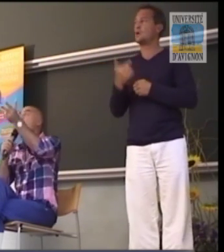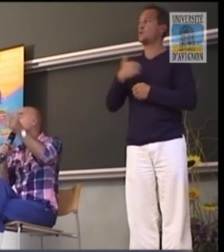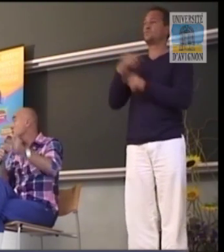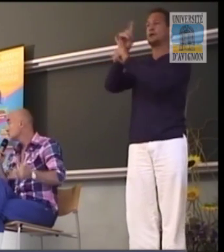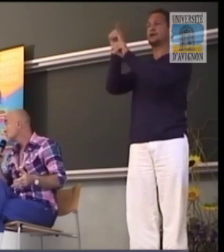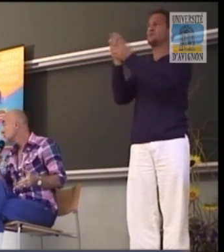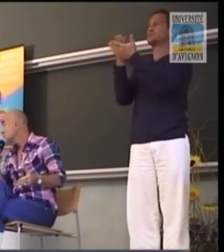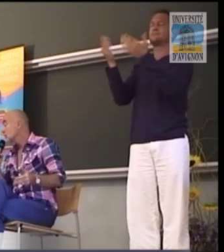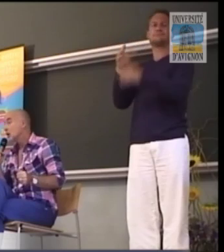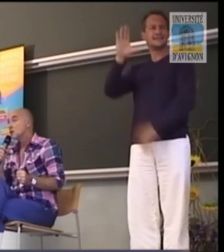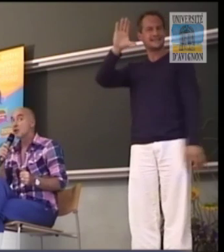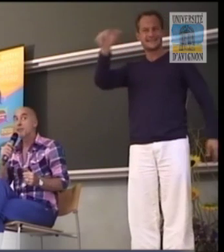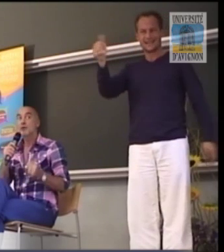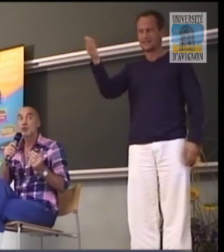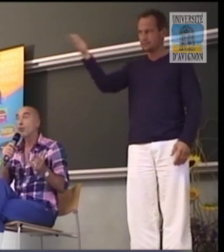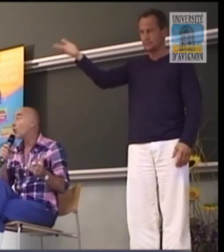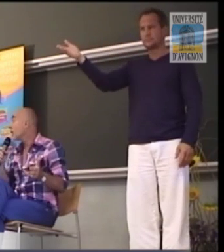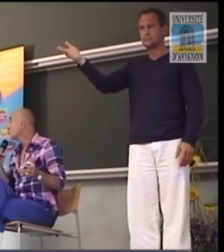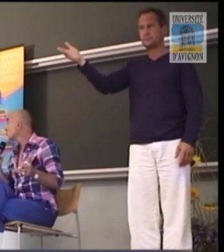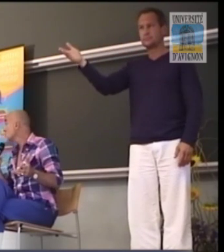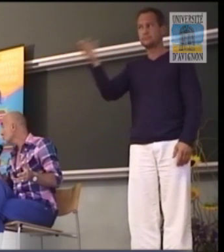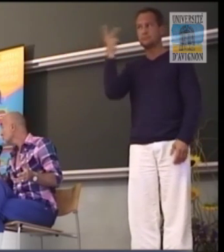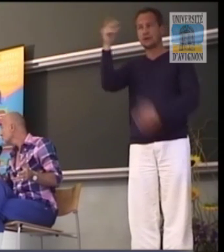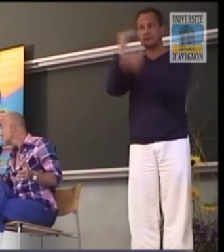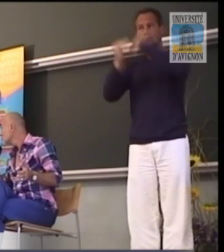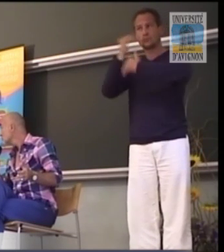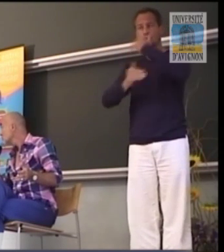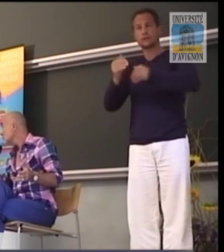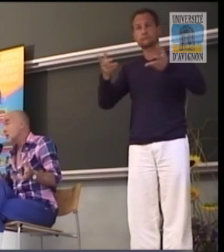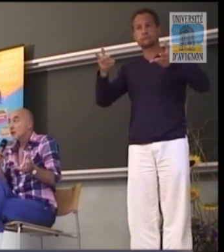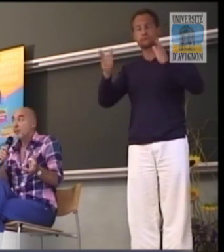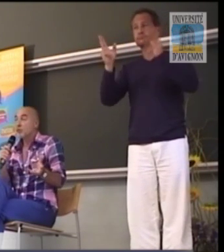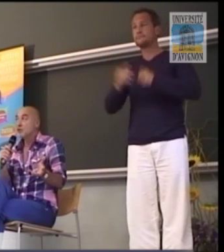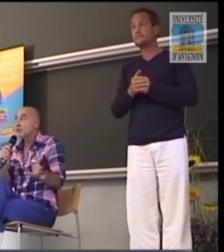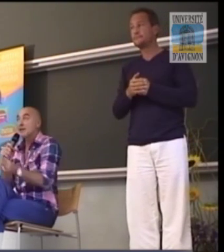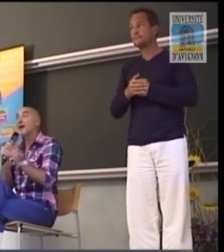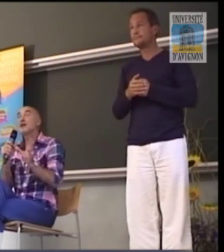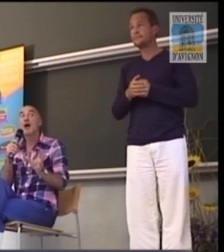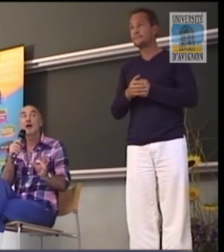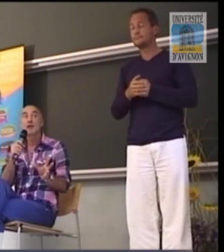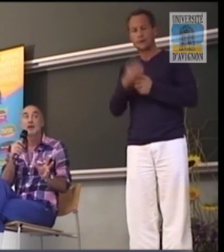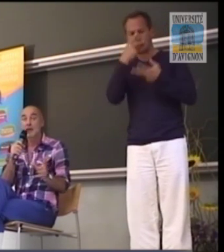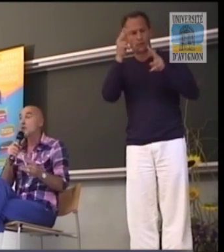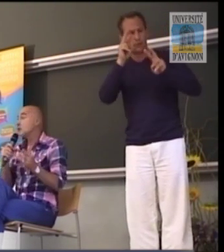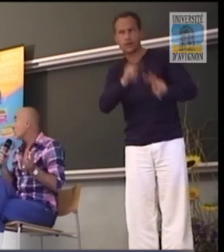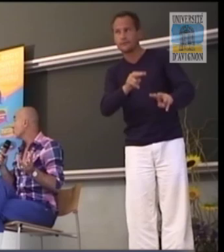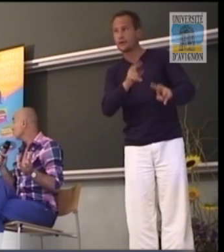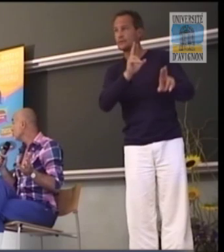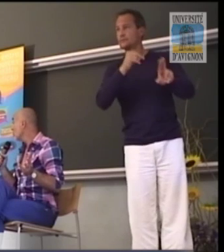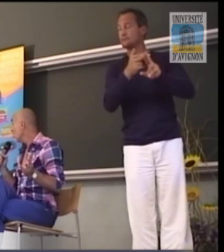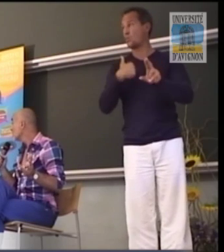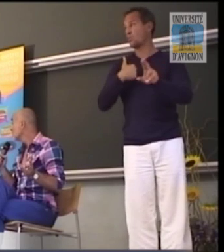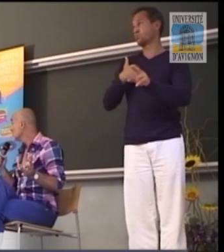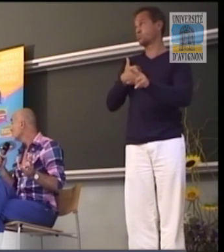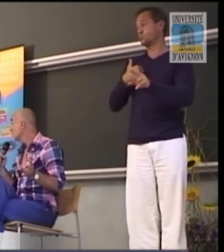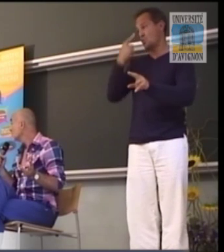ça ? Ce n'est pas dans ton programme de saison. Et la personne me dit « Mais ça n'a rien à voir. » Eh bien, j'y tu as répondu pour